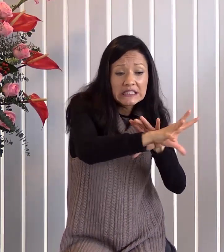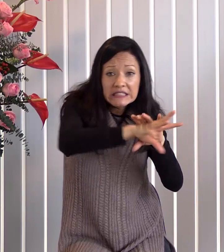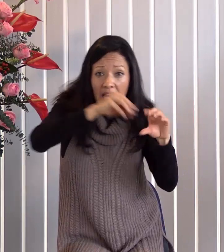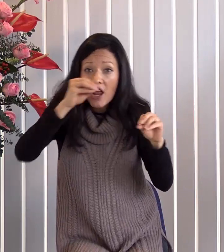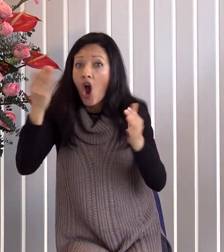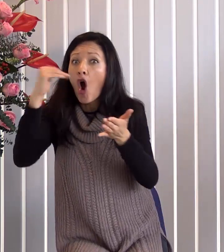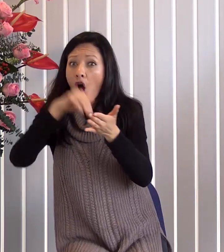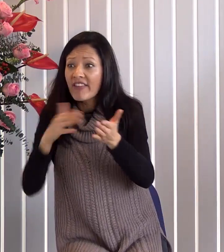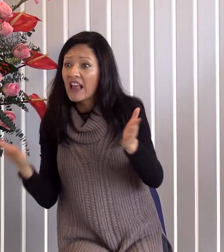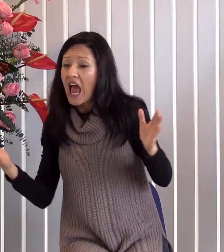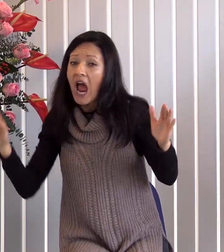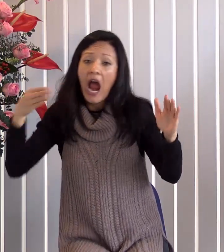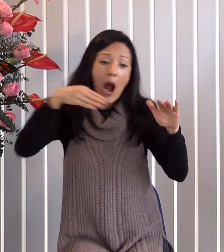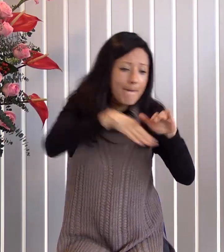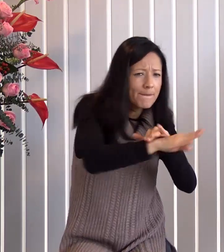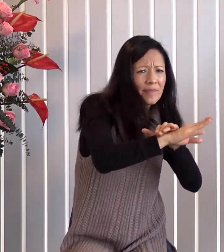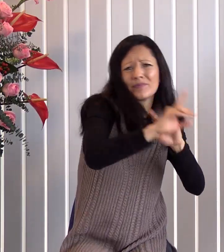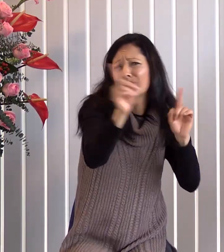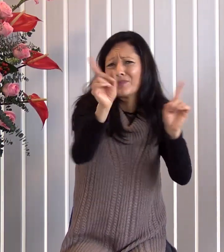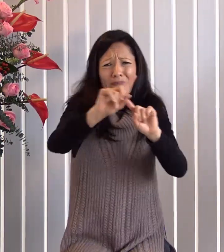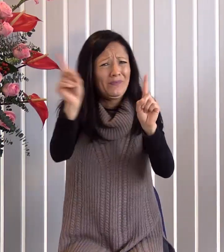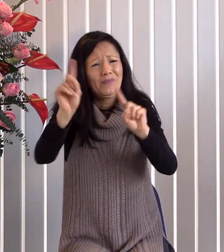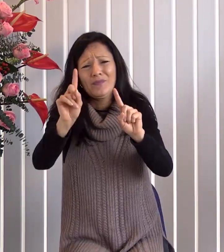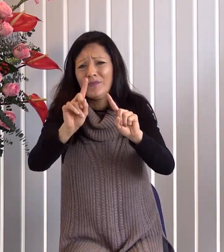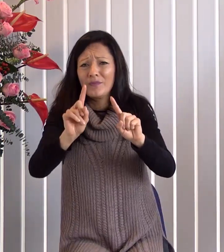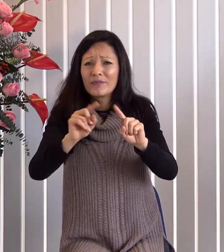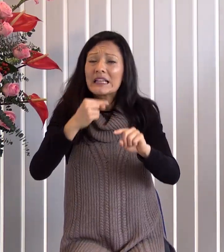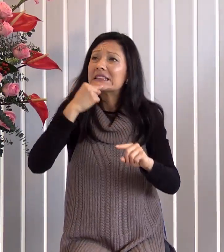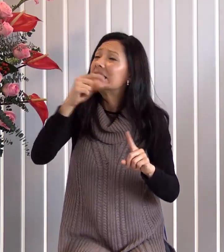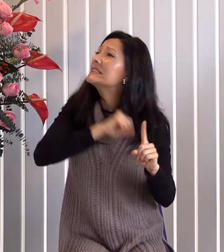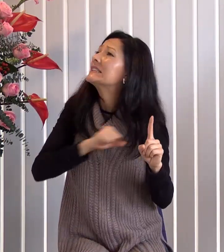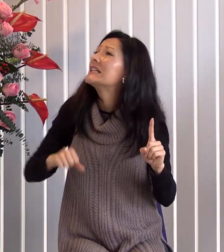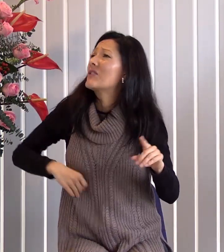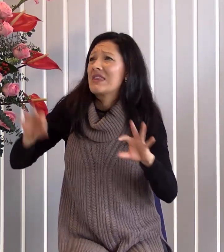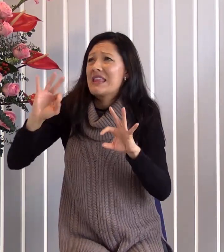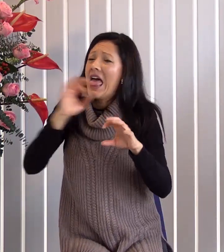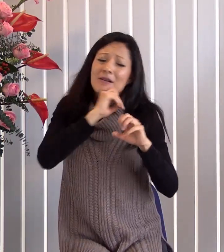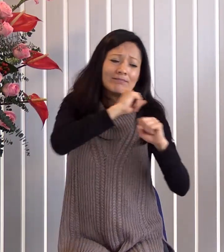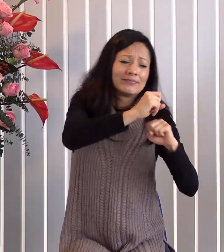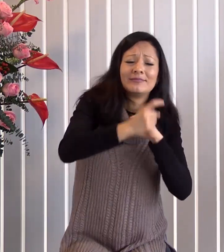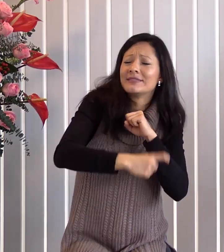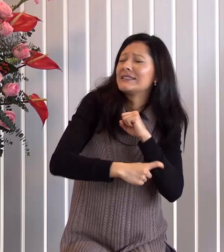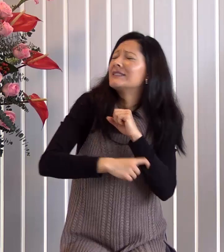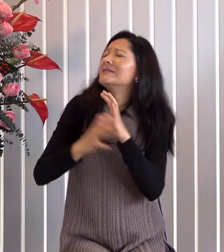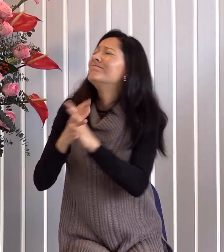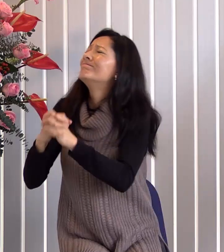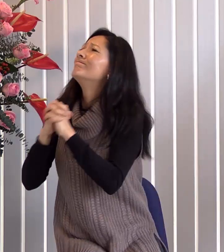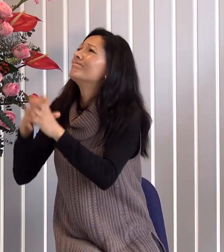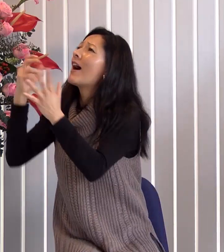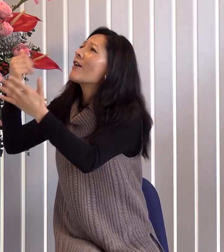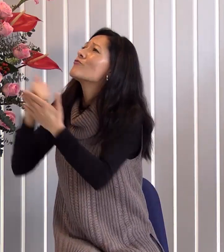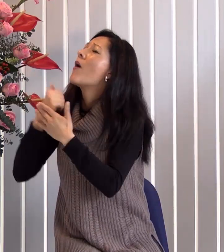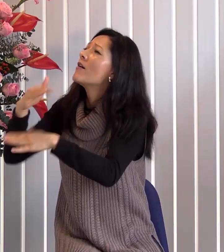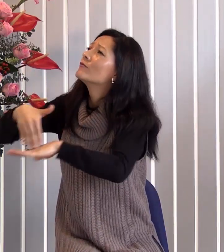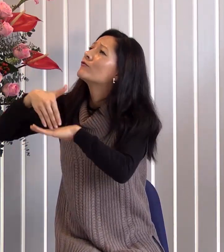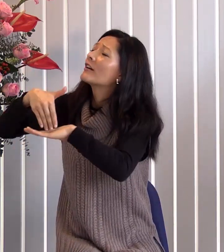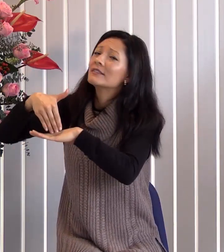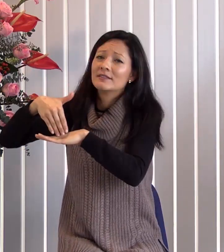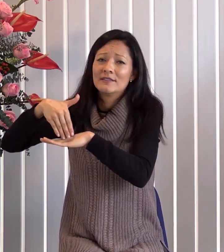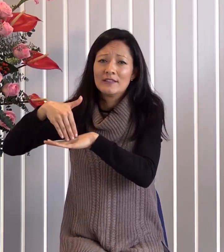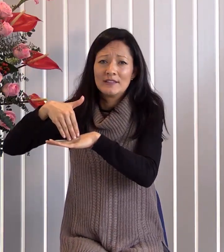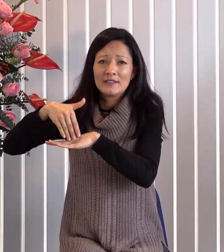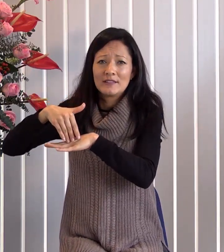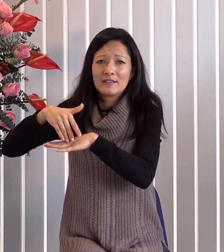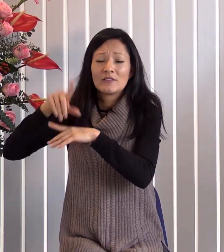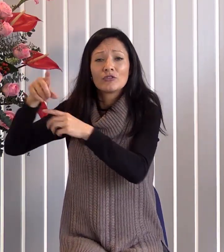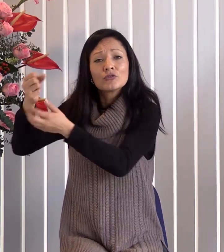vuelva atrás. No vuelva atrás, dígale, Señor, no nos metas en tentación, Señor, ayúdanos, fortalécenos. Tú